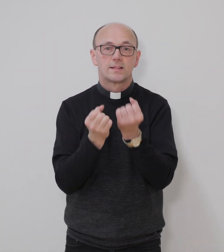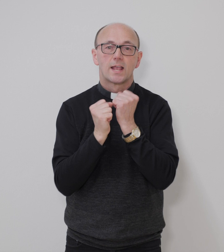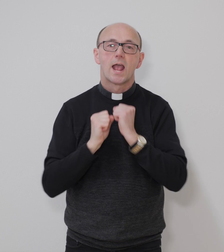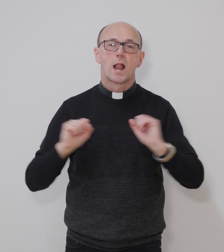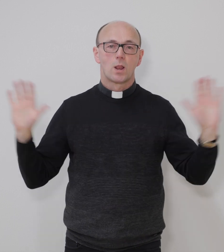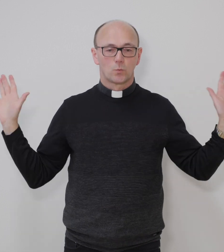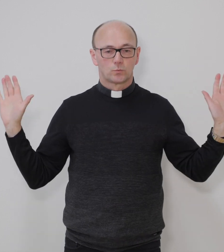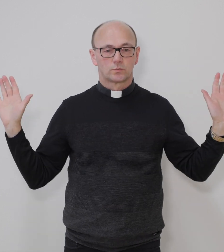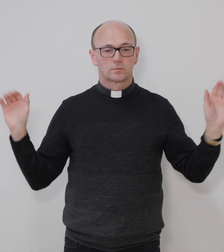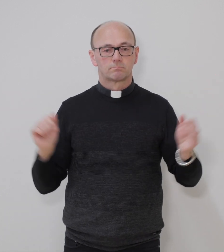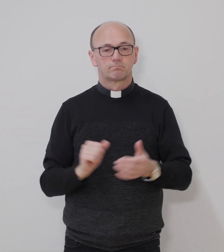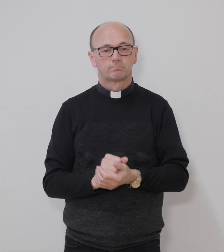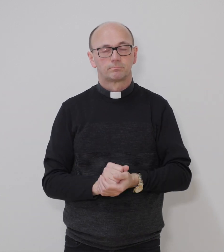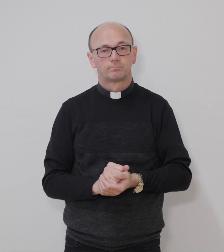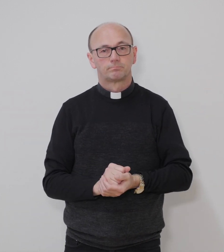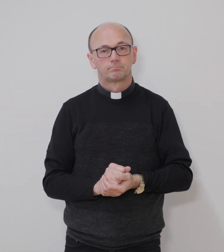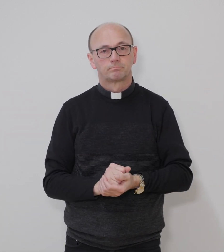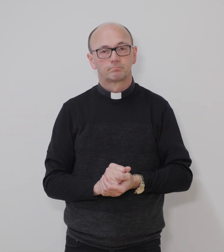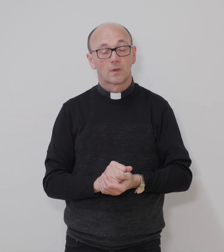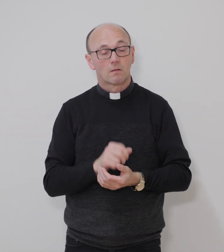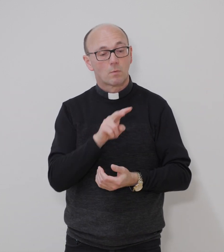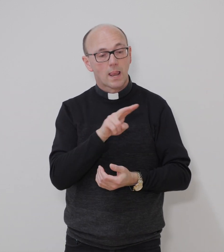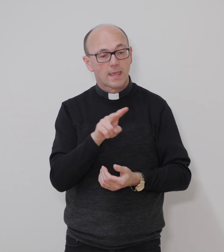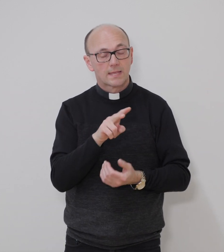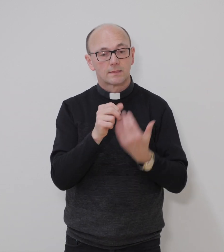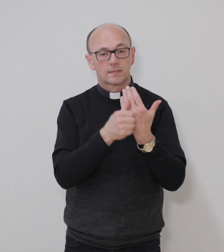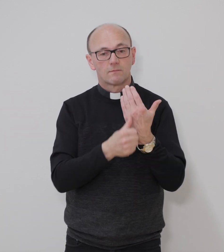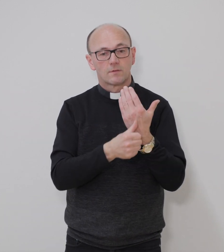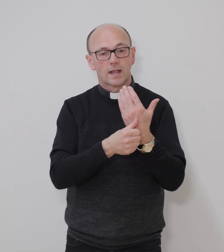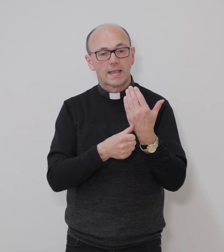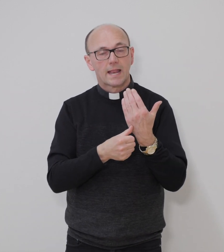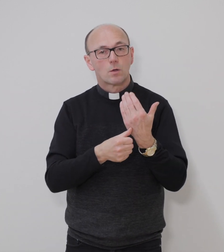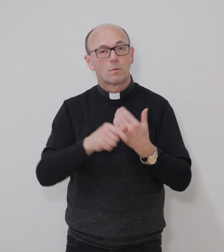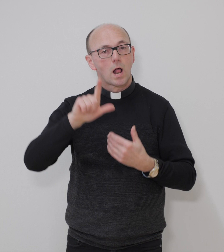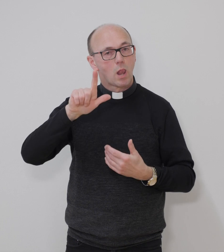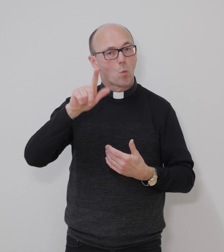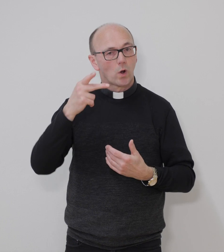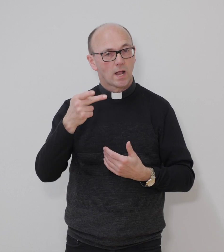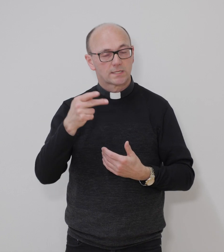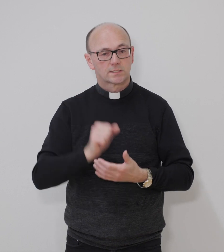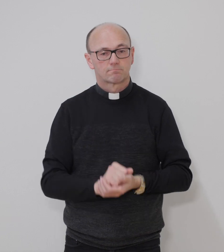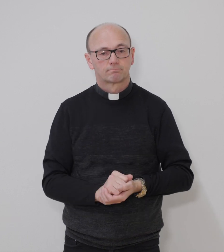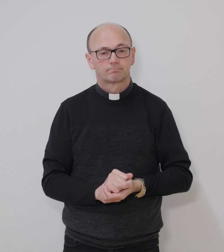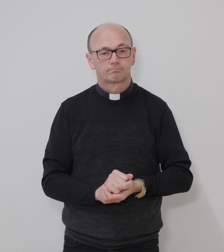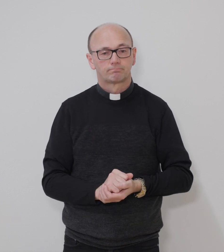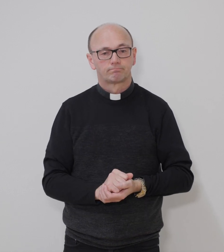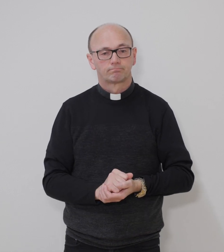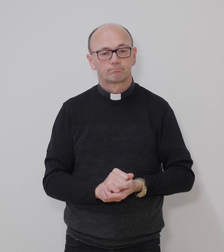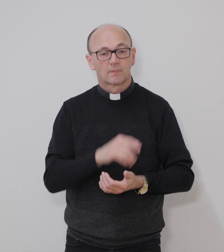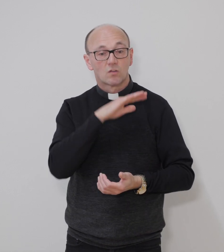Wir beten dich an, Herr Jesus Christus, und preisen dich, denn durch dein heiliges Kreuz hast du die Welt erlöst.